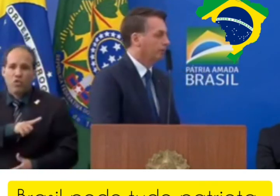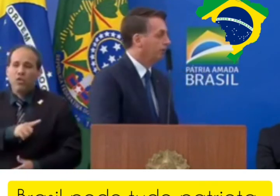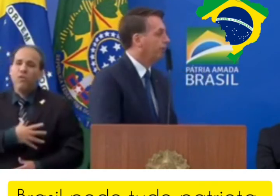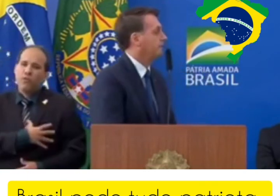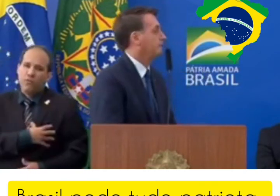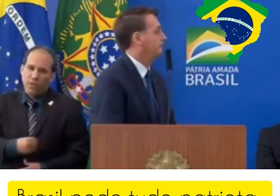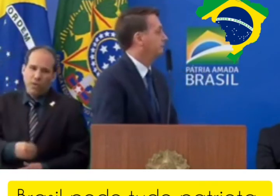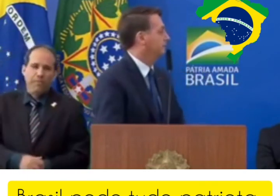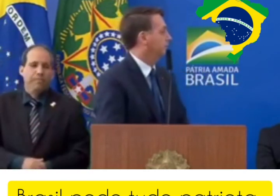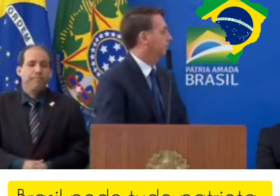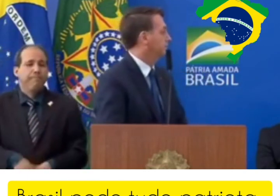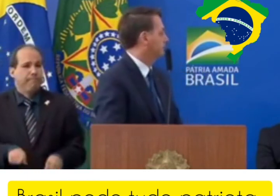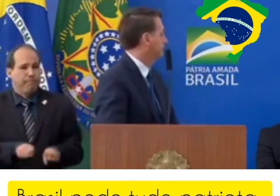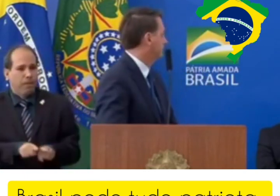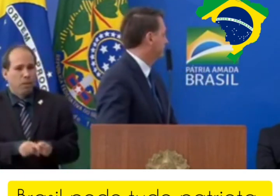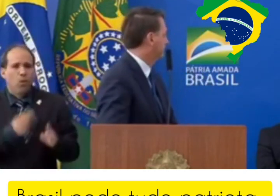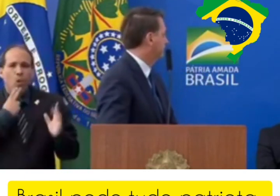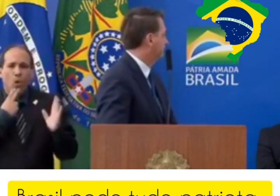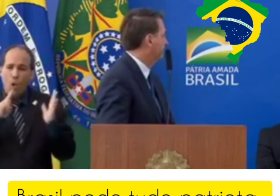E confesso,